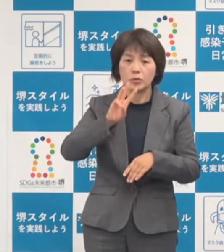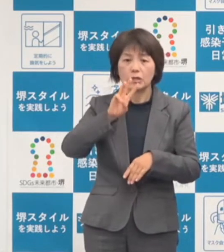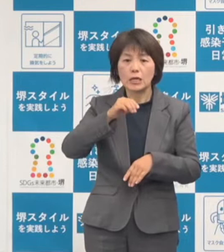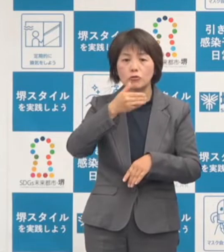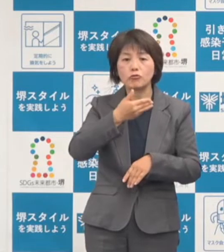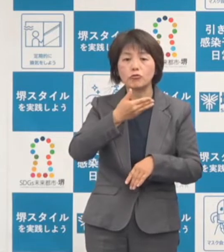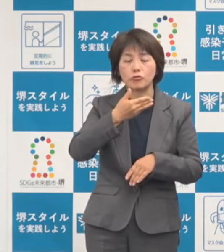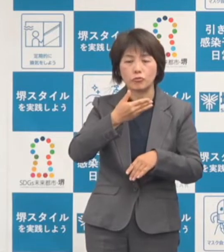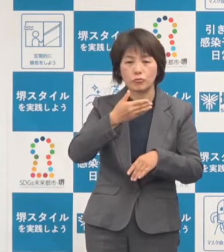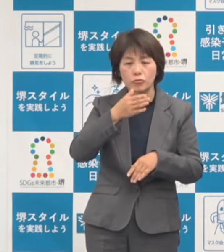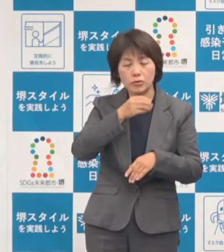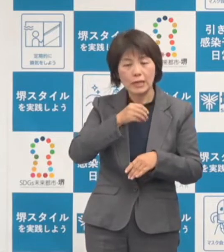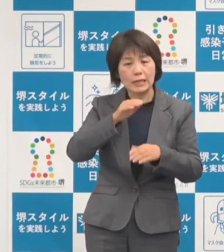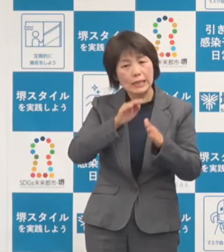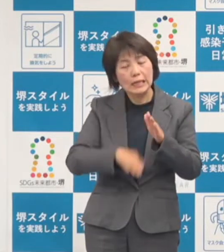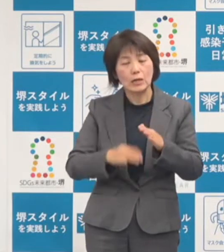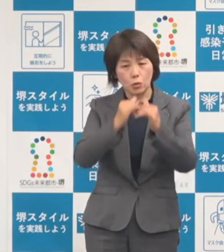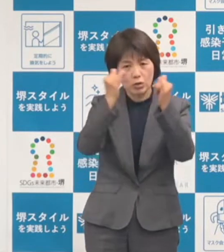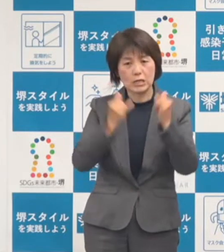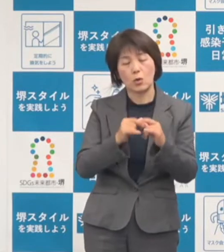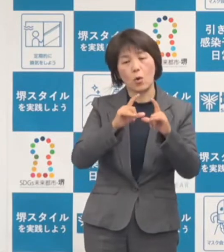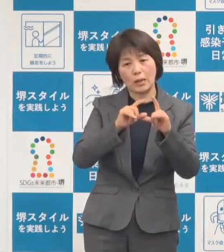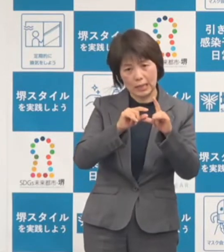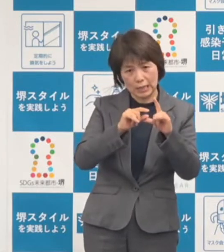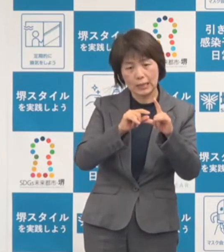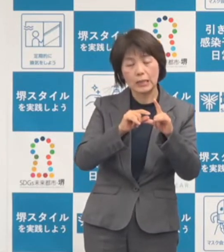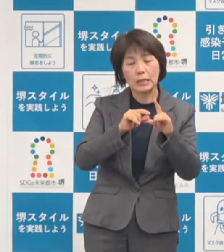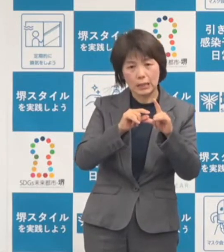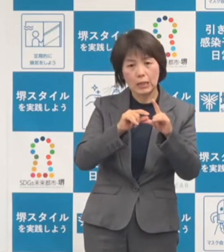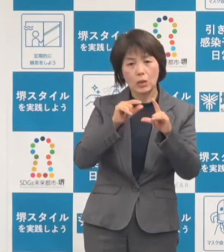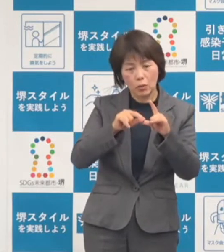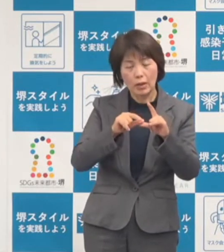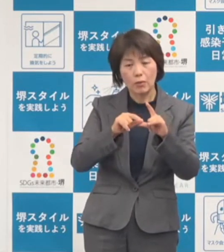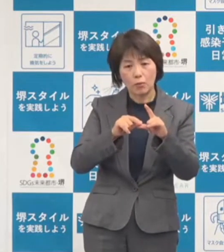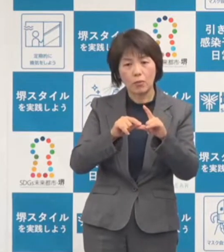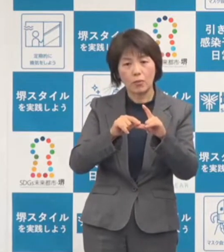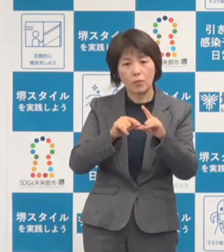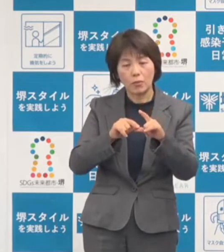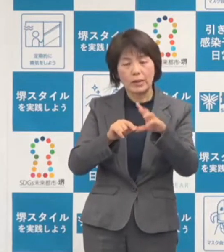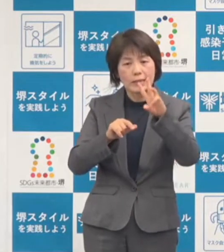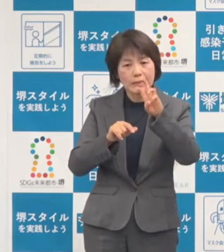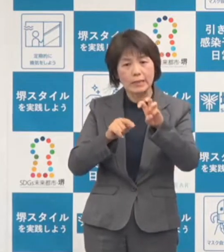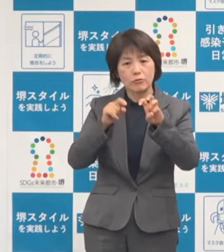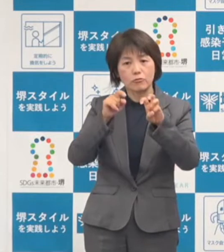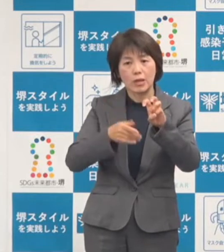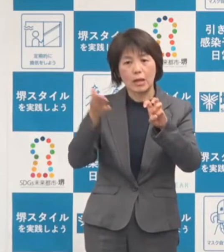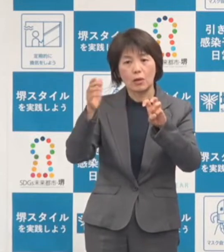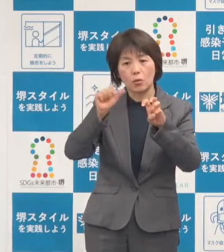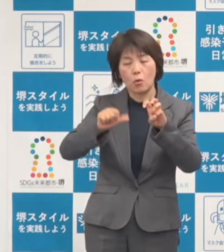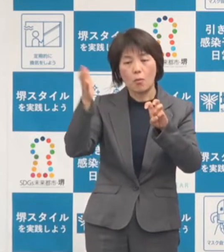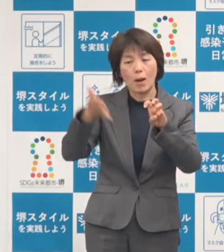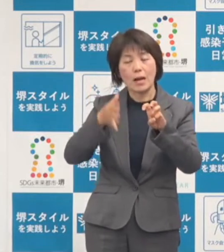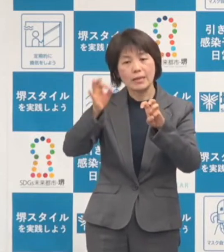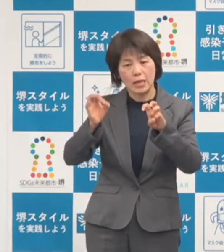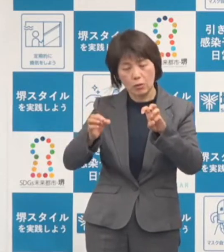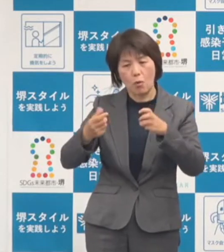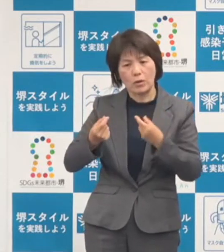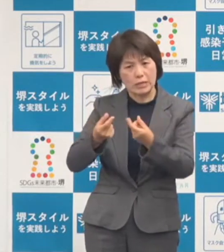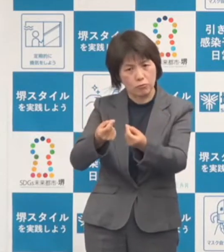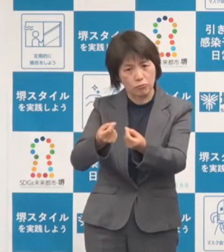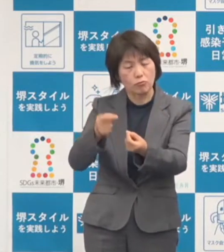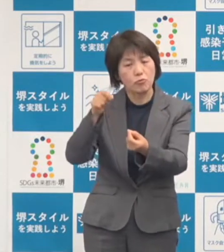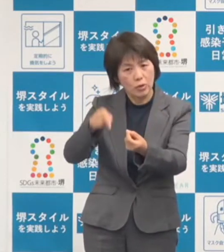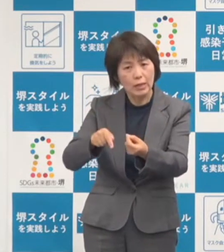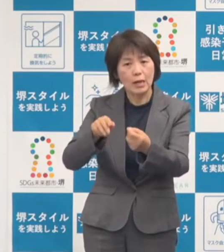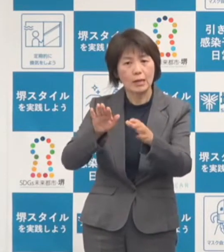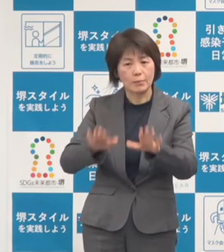を、それを下げずにですね、2025年度においても 30.5% を維持するというのが今の目